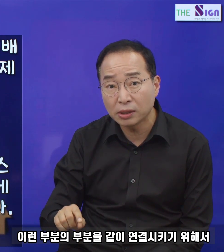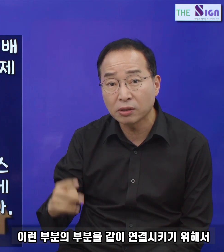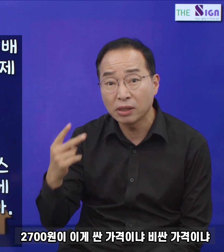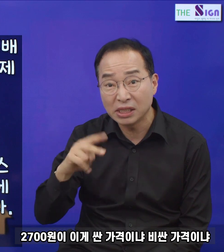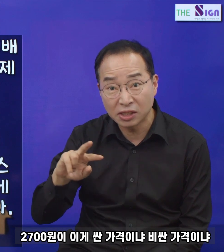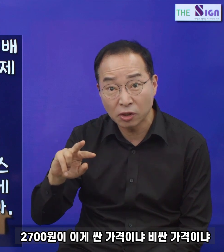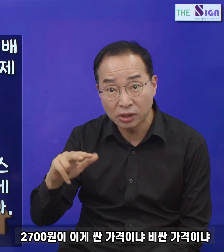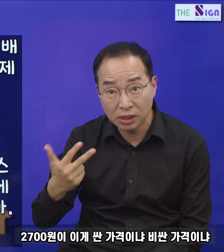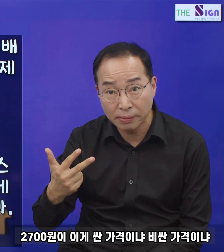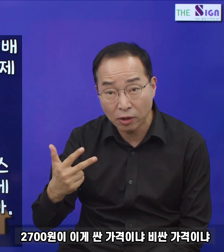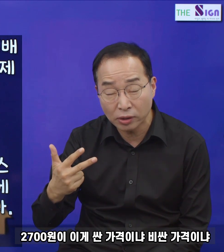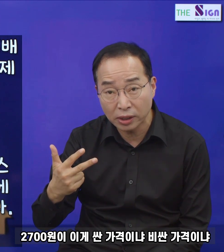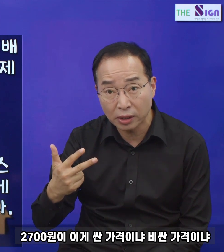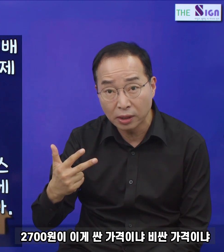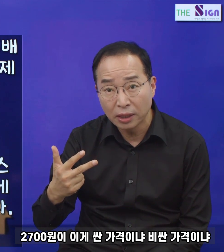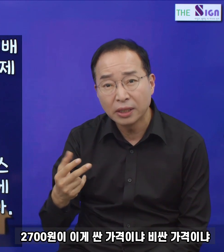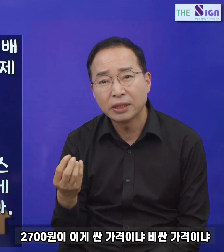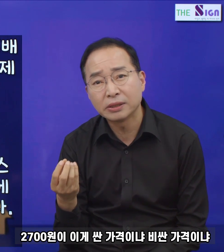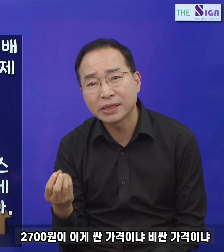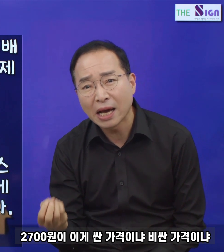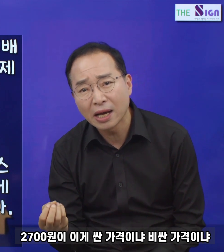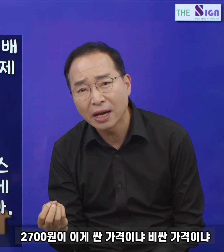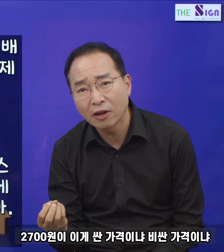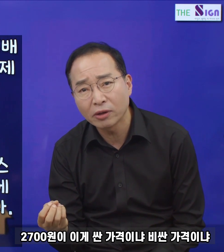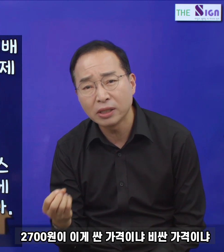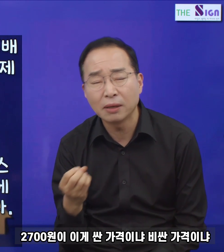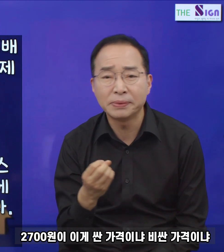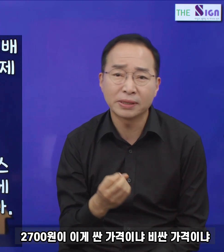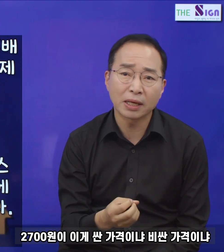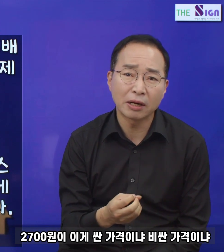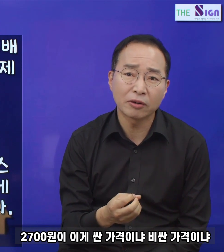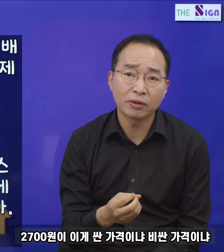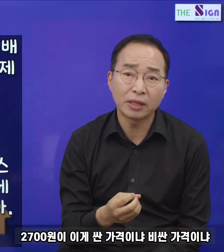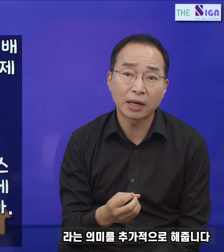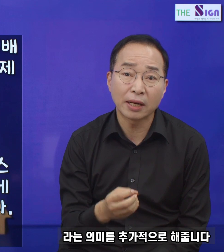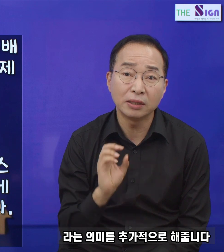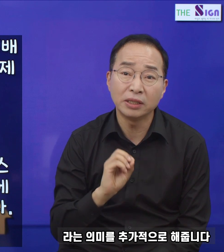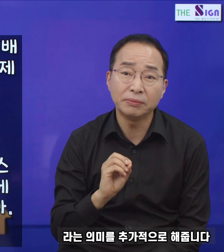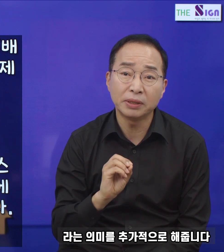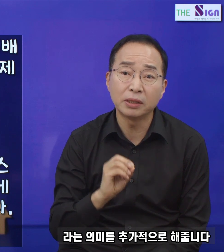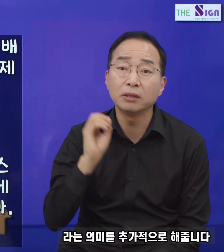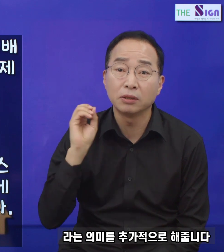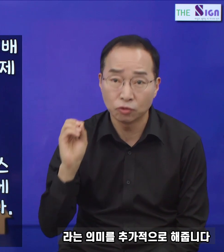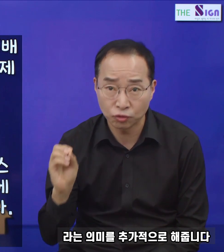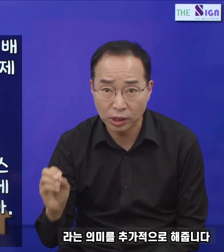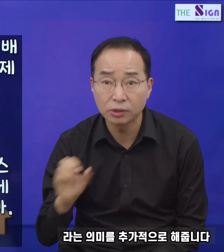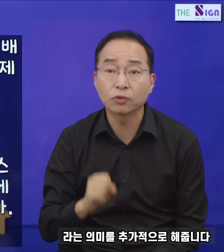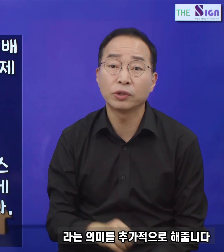위해서 2,700원이 이게 싼 가격이냐 비싼 가격이냐라는 의미를 추가적으로